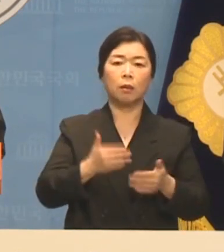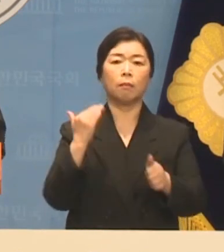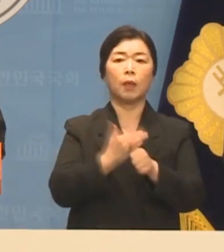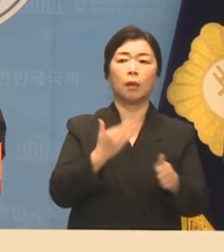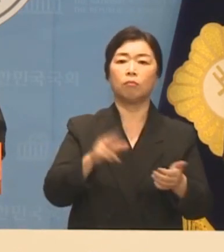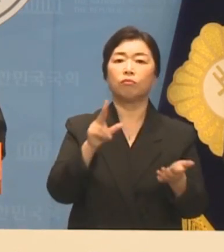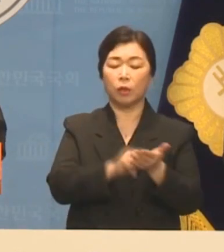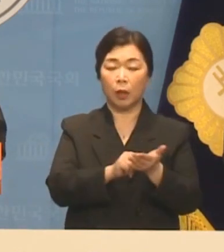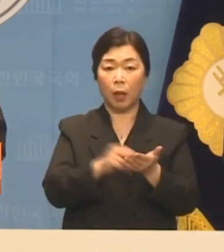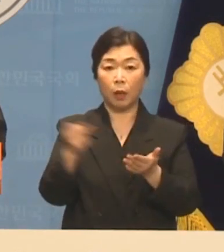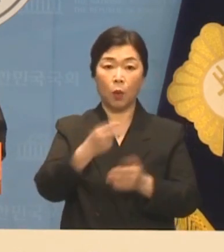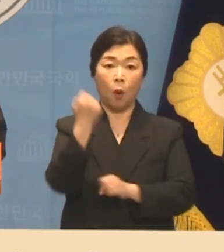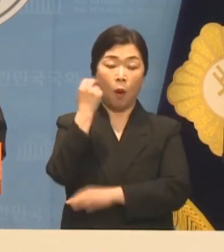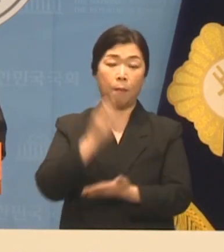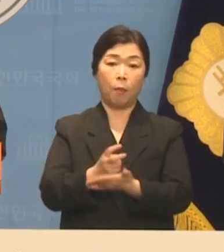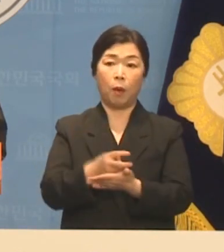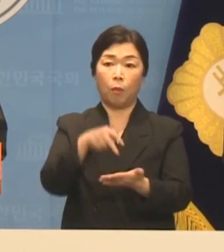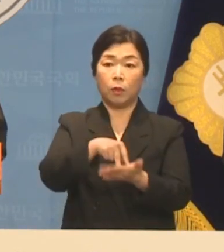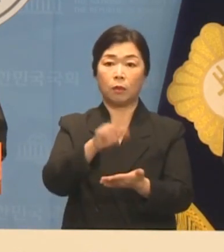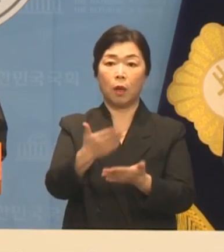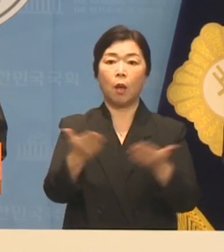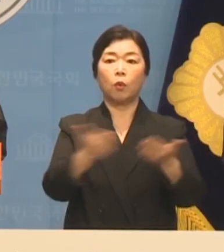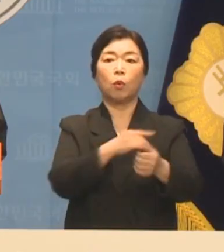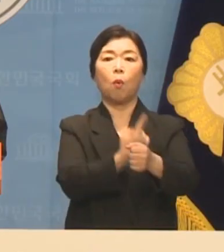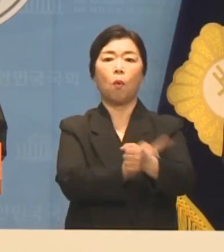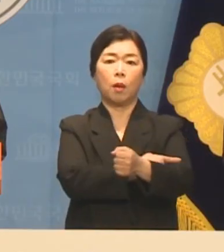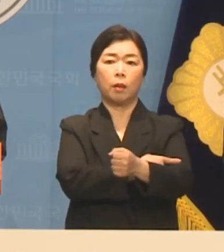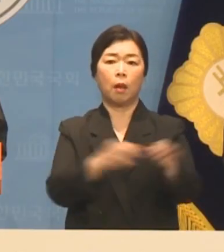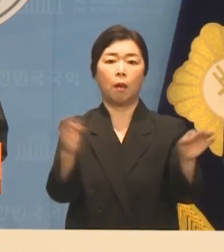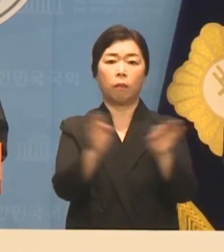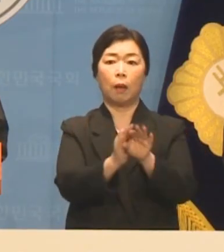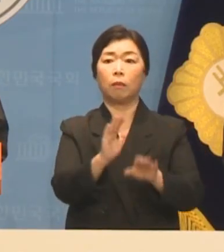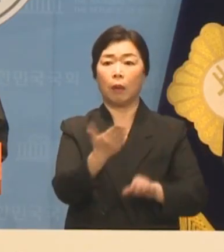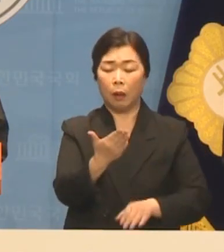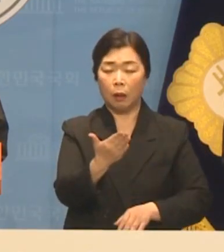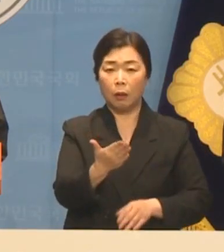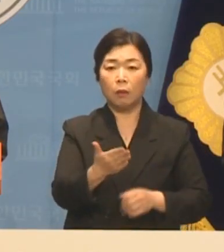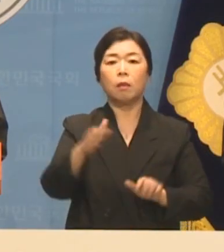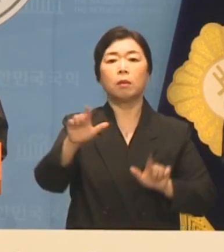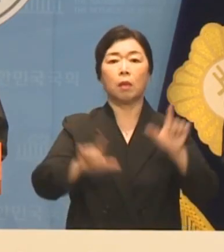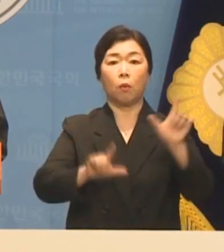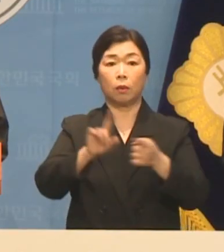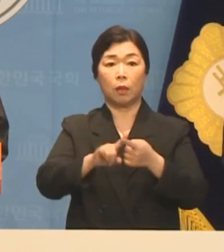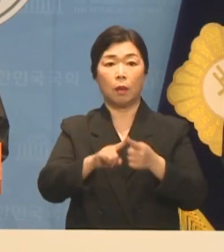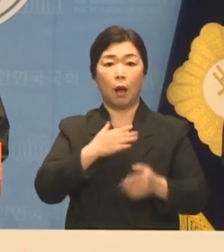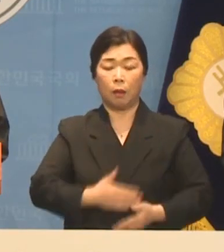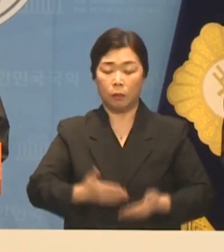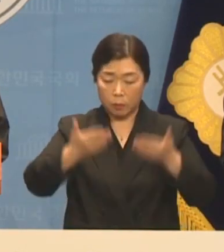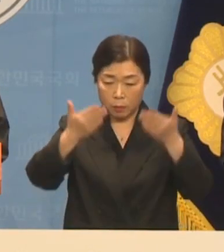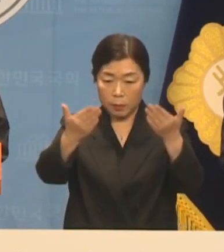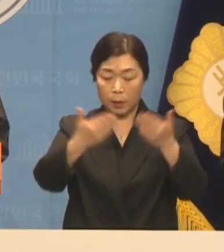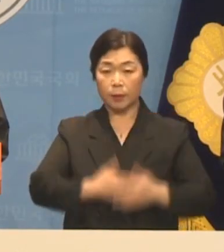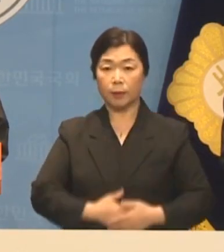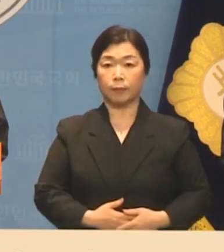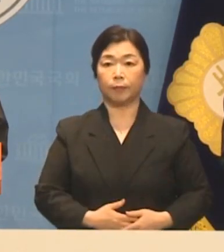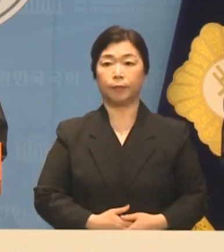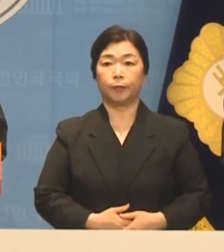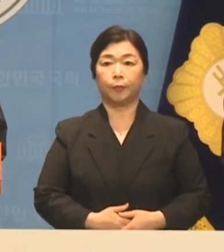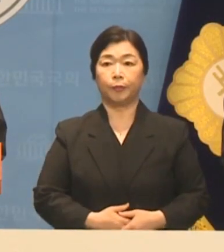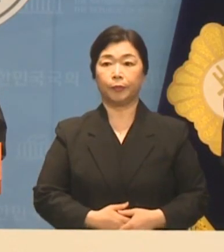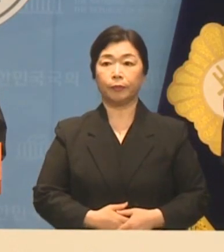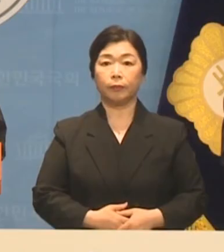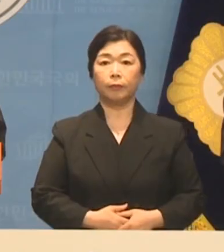보장된 노동 3권이 말살되는 그런 상황에 처해 있다는 것을 알리기 위해서 진행하게